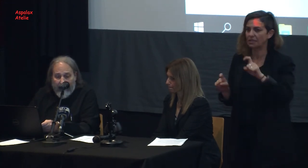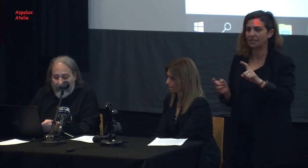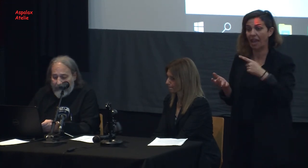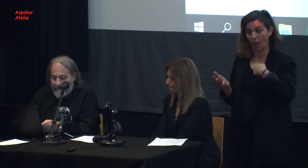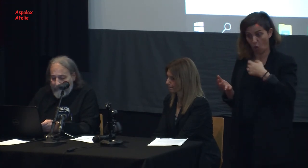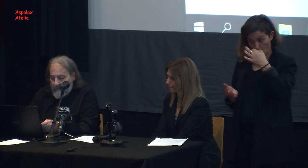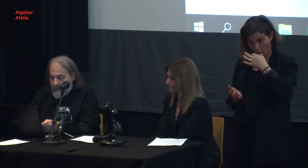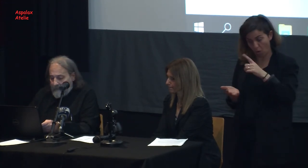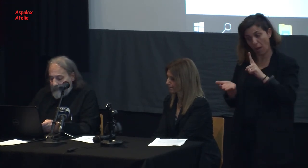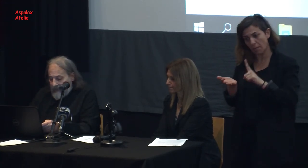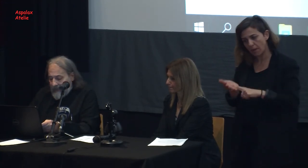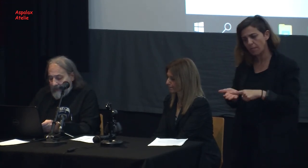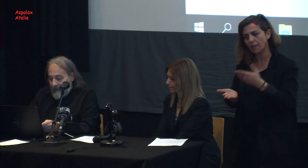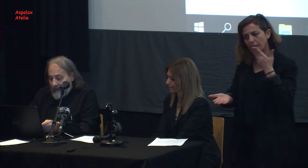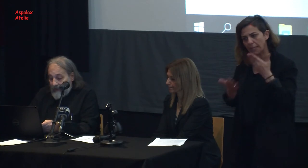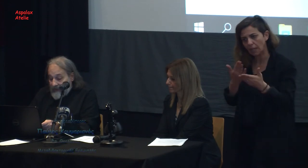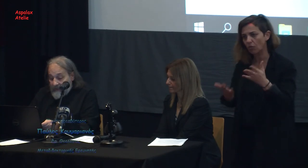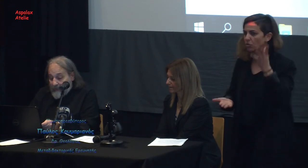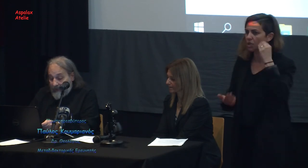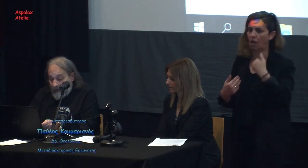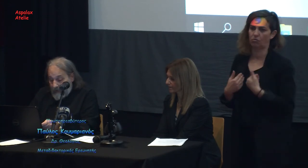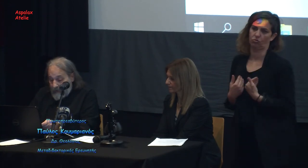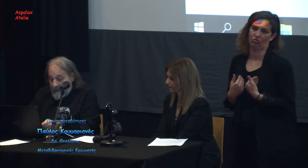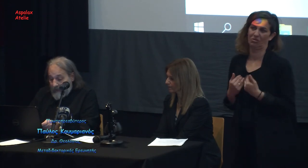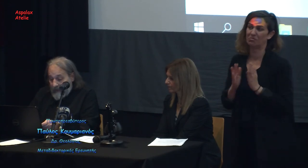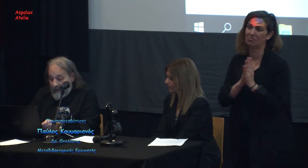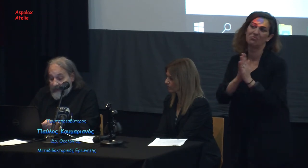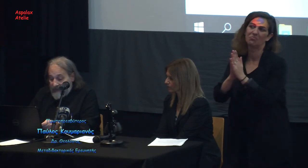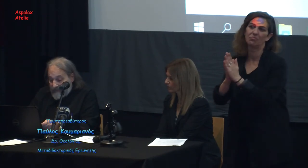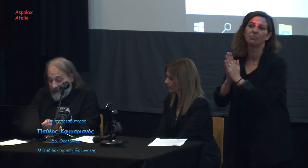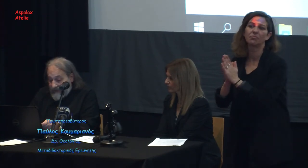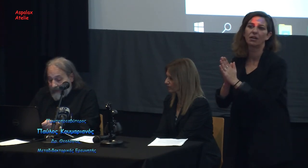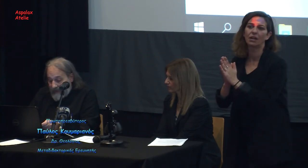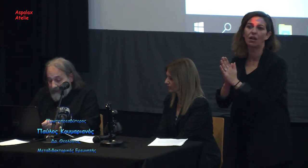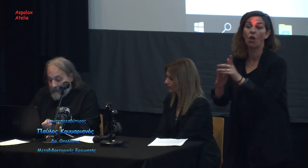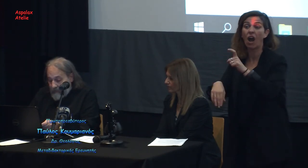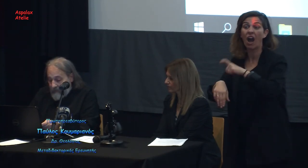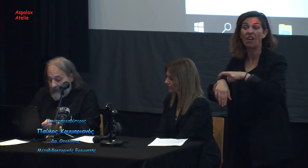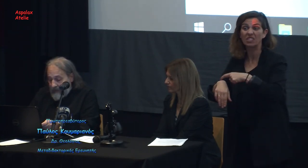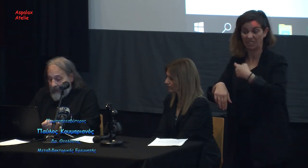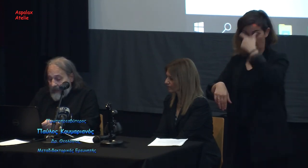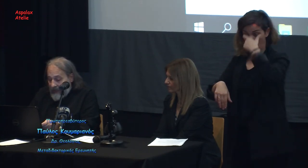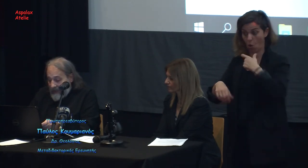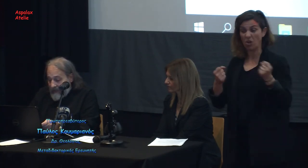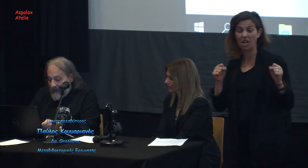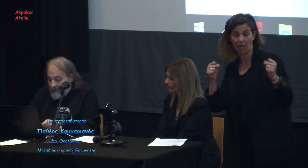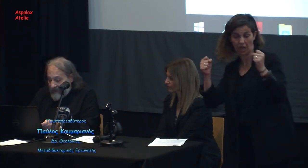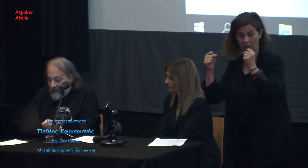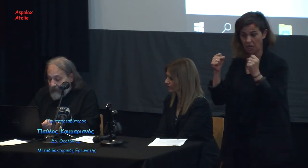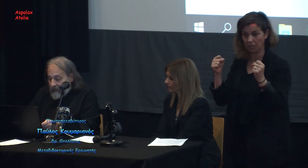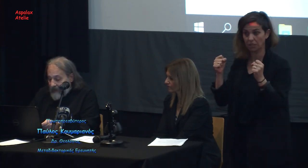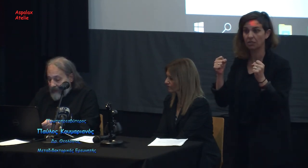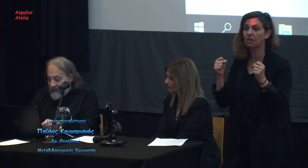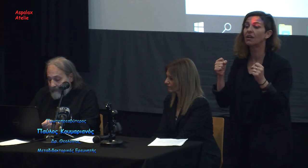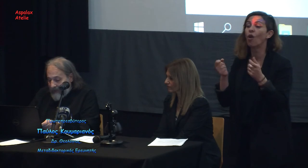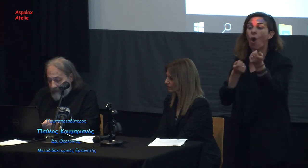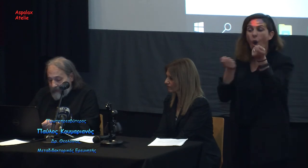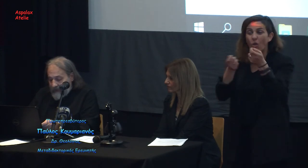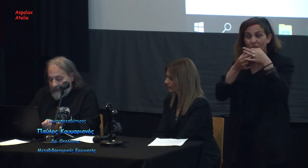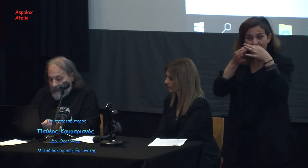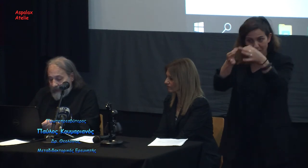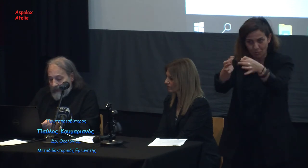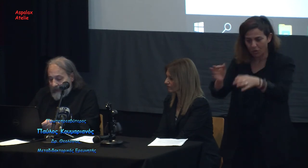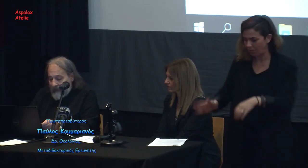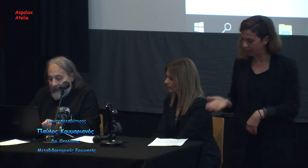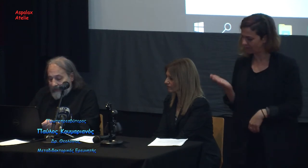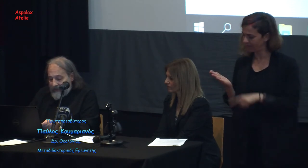και εμένα. Σας παρακαλώ, σε φάση κρίσης μου έχετε αυτές τις οδηγίες επάνω